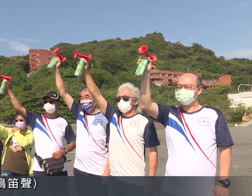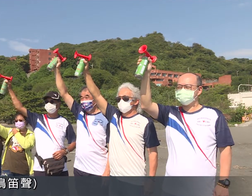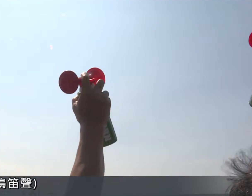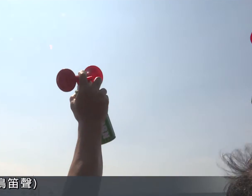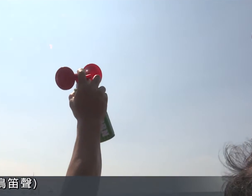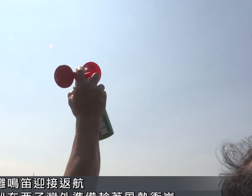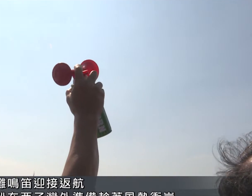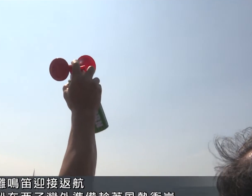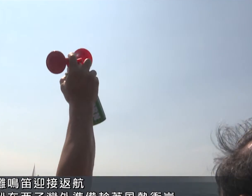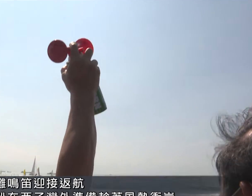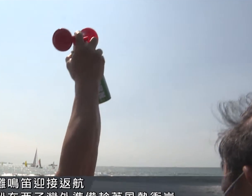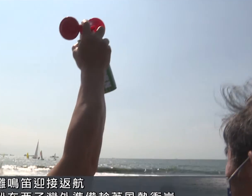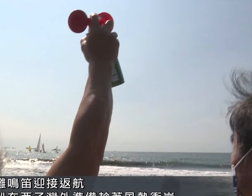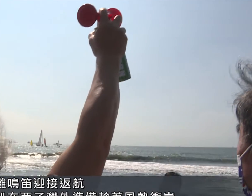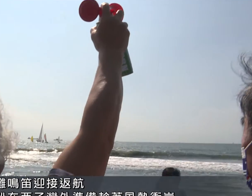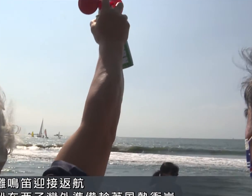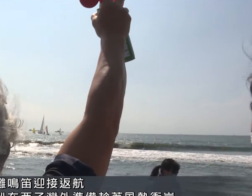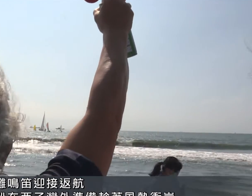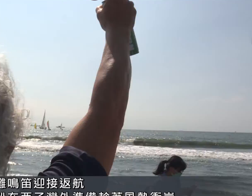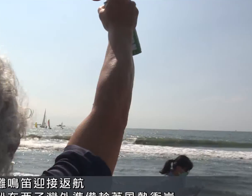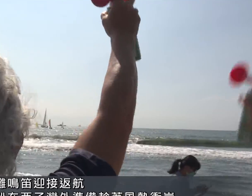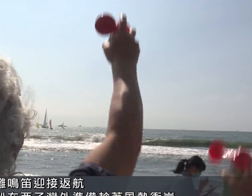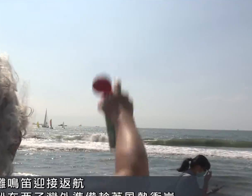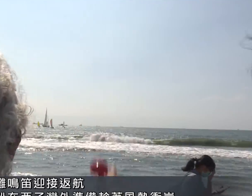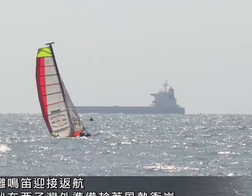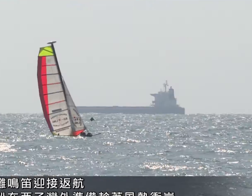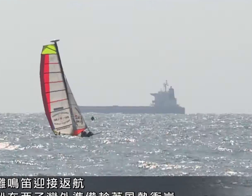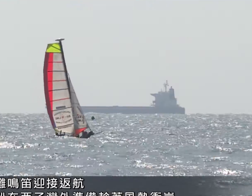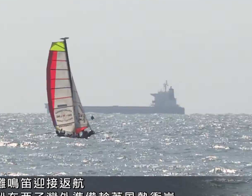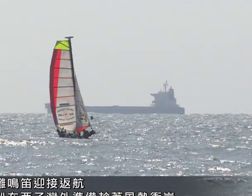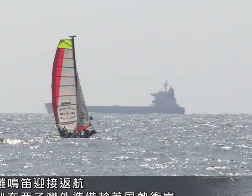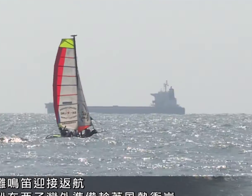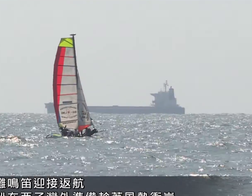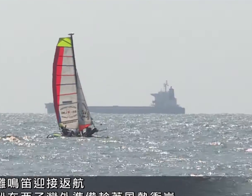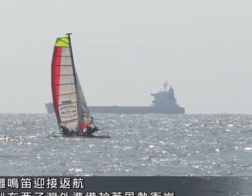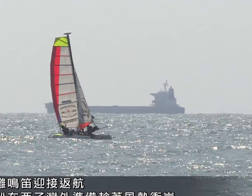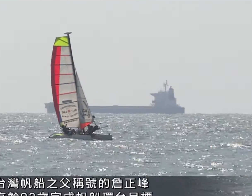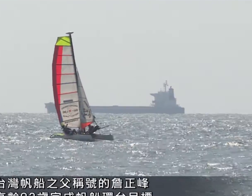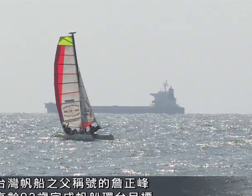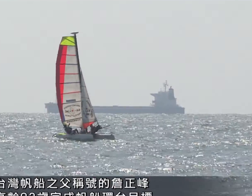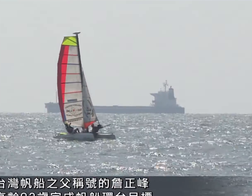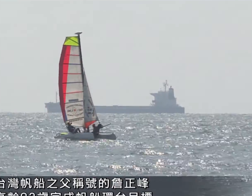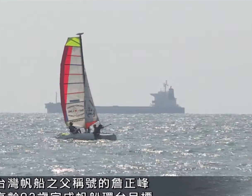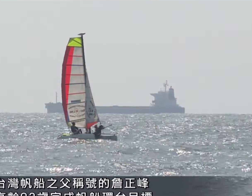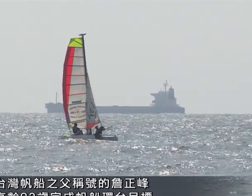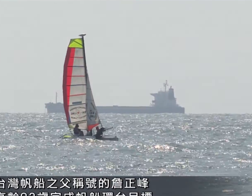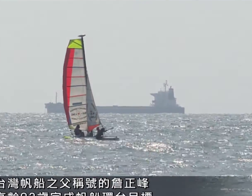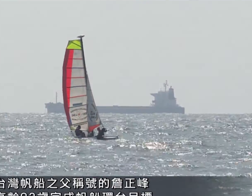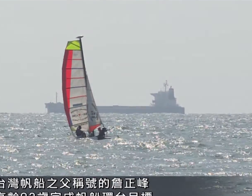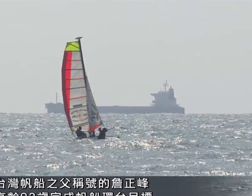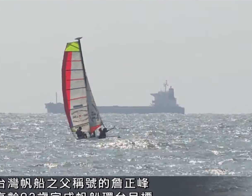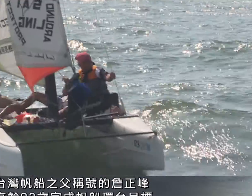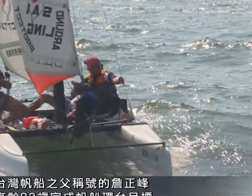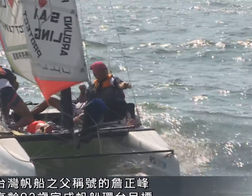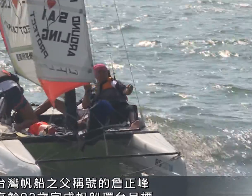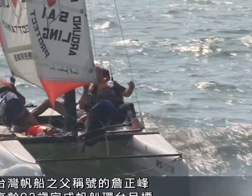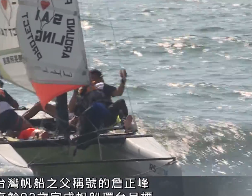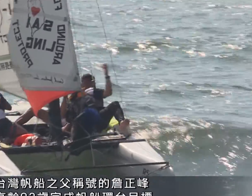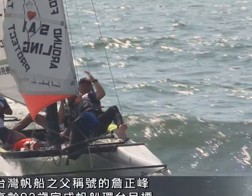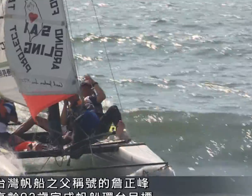沙滩鸣笛迎接返航，帆船在西子湾外准备趁着风势冲岸。有台湾帆船之父称号的詹振峰，以高龄